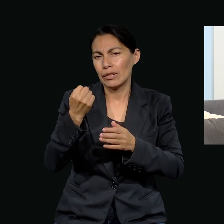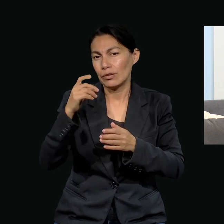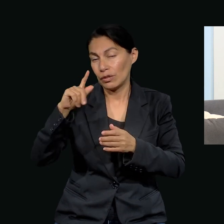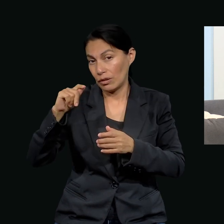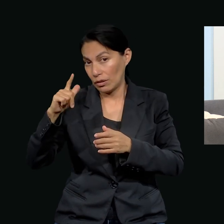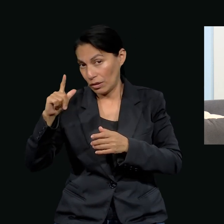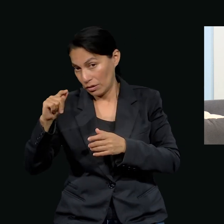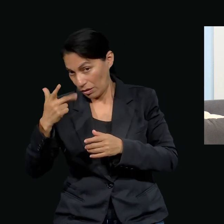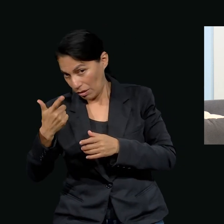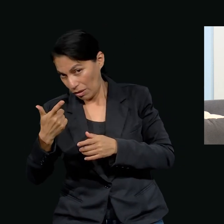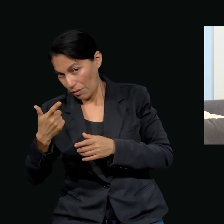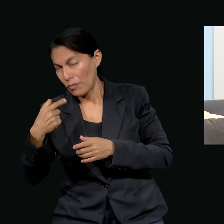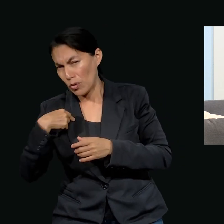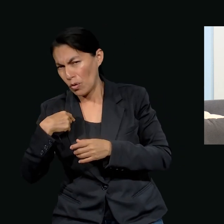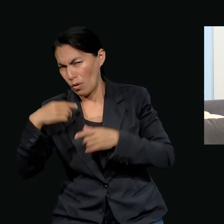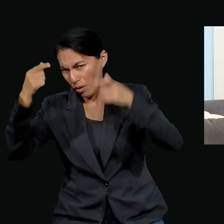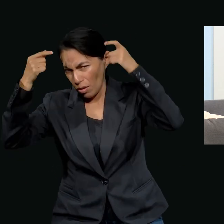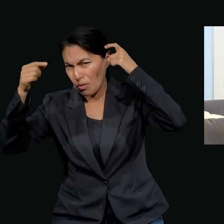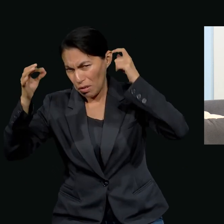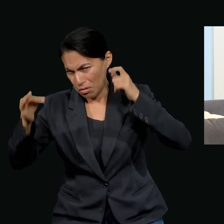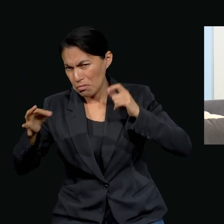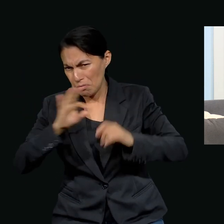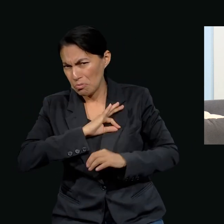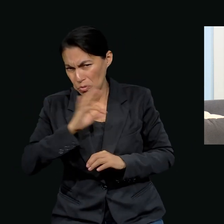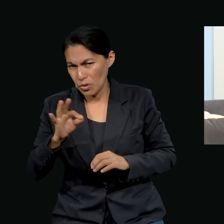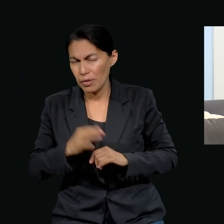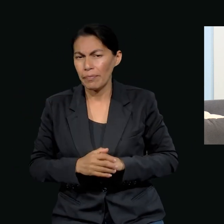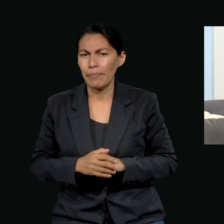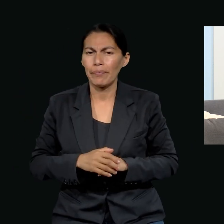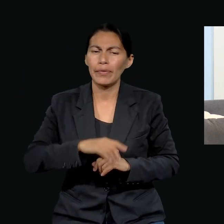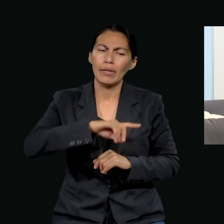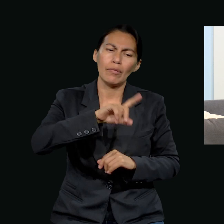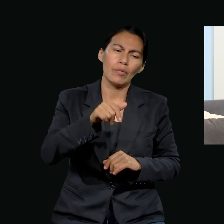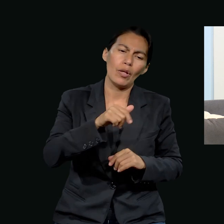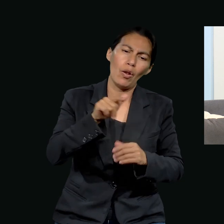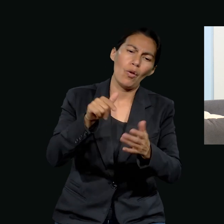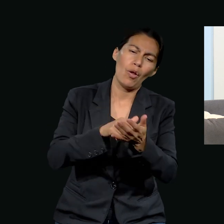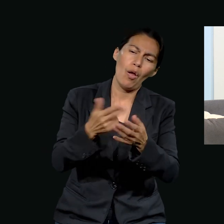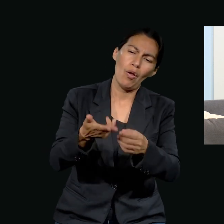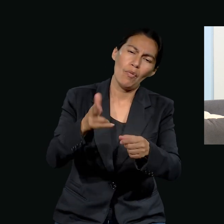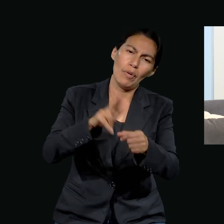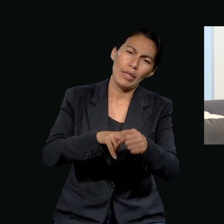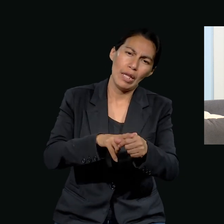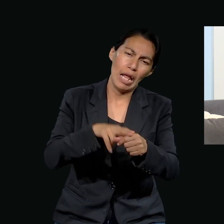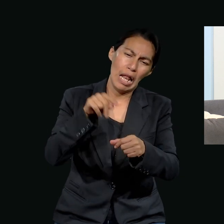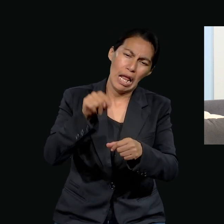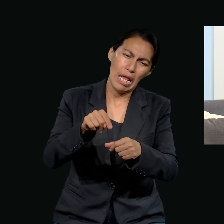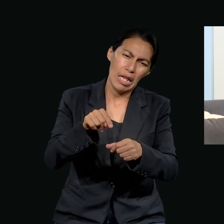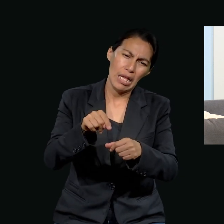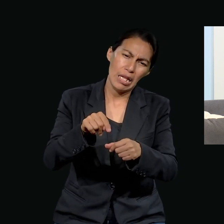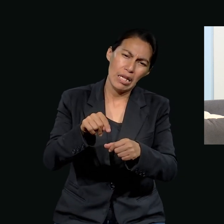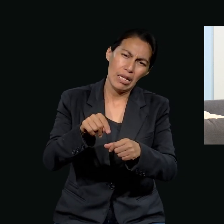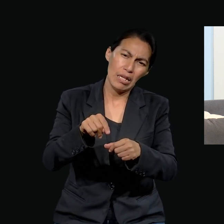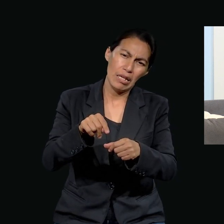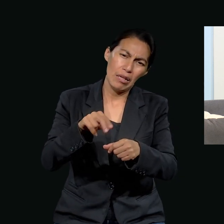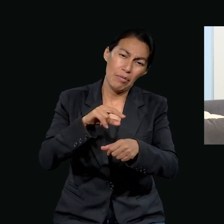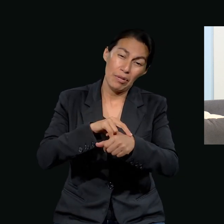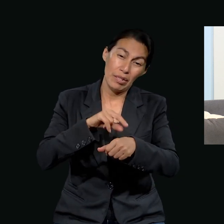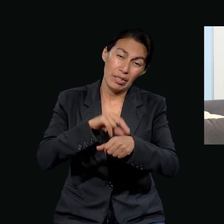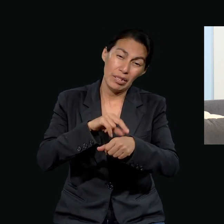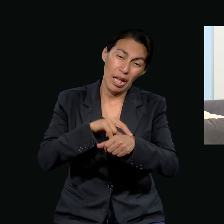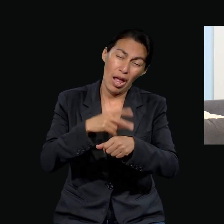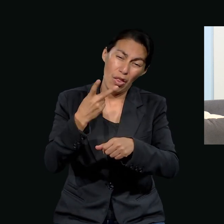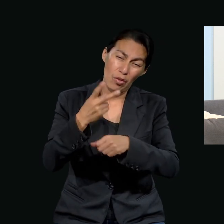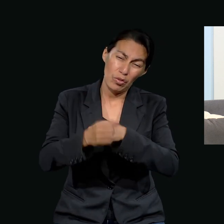Me enviaron por un tiempo, estuve casi dos años en el hospital de Zahuala Grande, el segundo hospital de la provincia y en